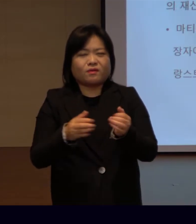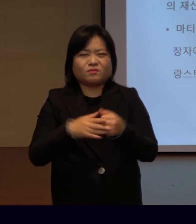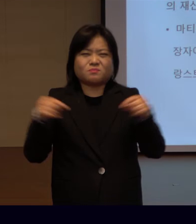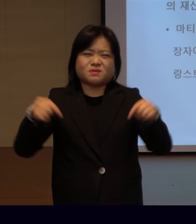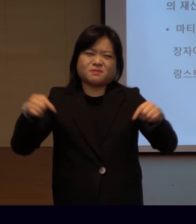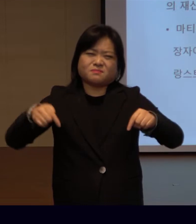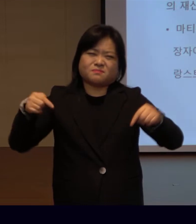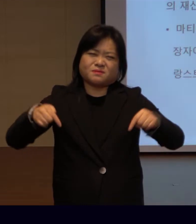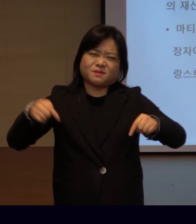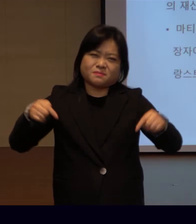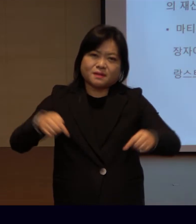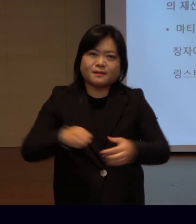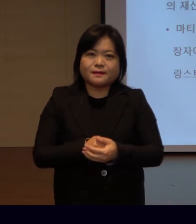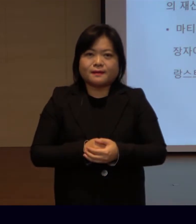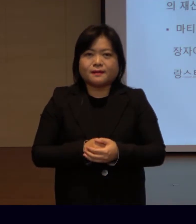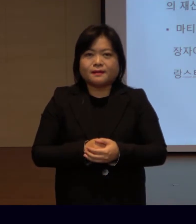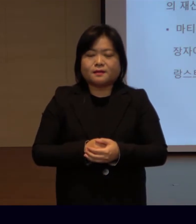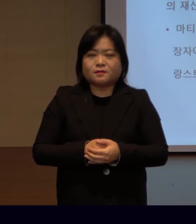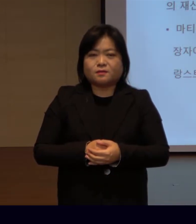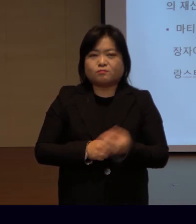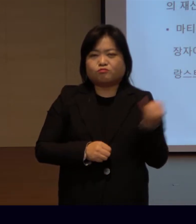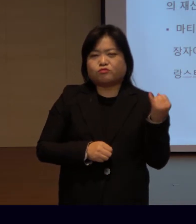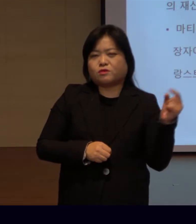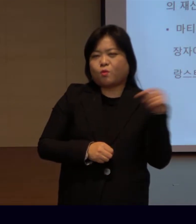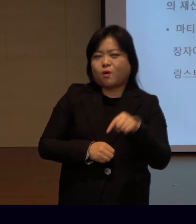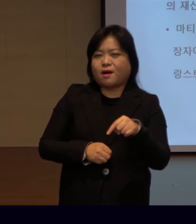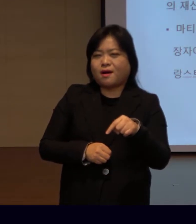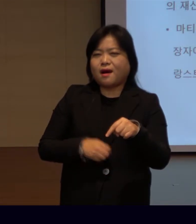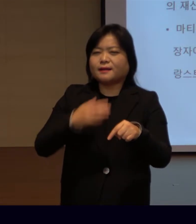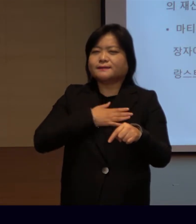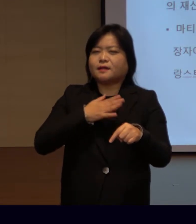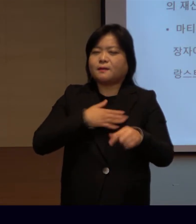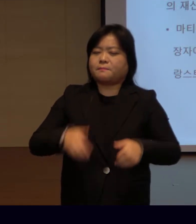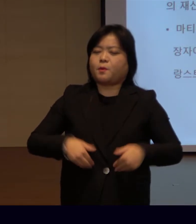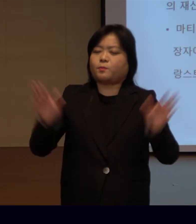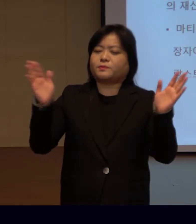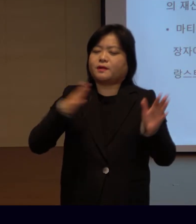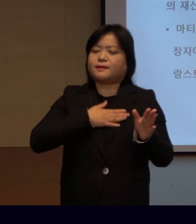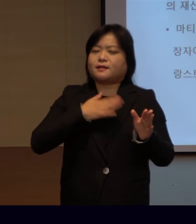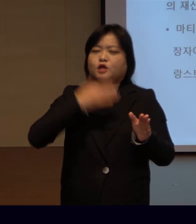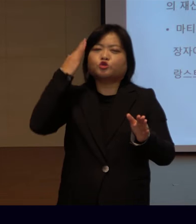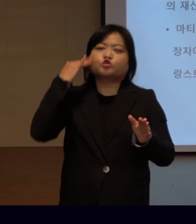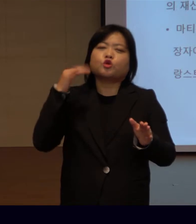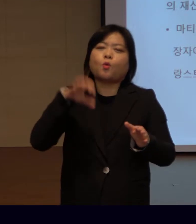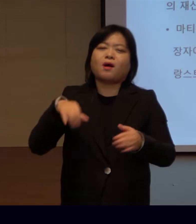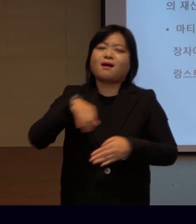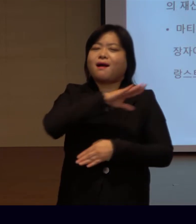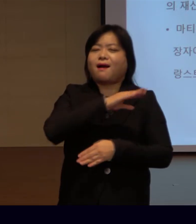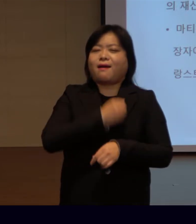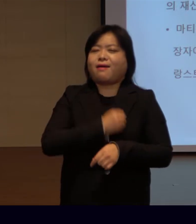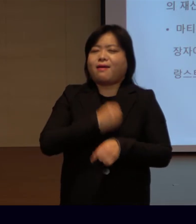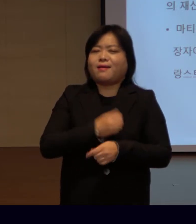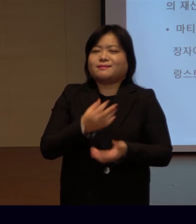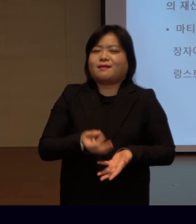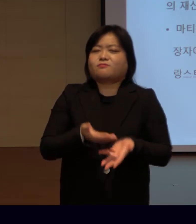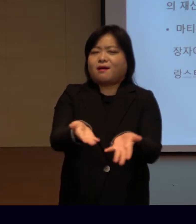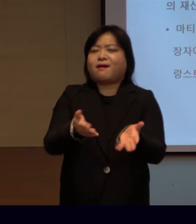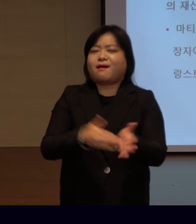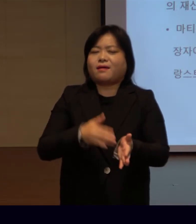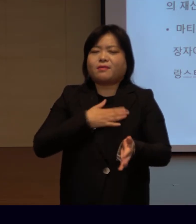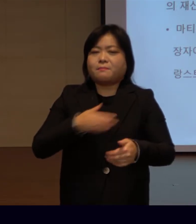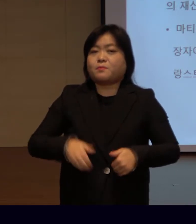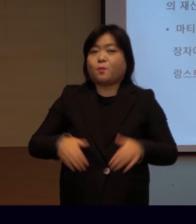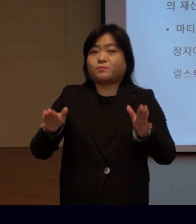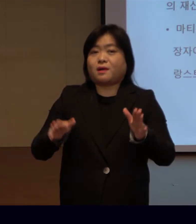또 껌뻑껌뻑하고 눈짓을 하면서 부인이 탁 나서더니 저는 아무것도 필요 없어요. 수녀원에 들어가겠어요. 재산 다 주게. 난 필요